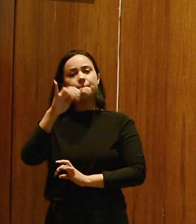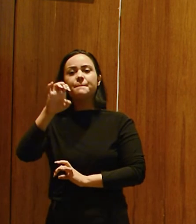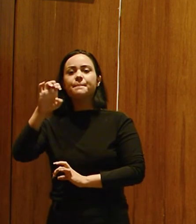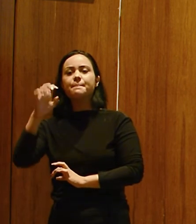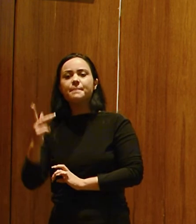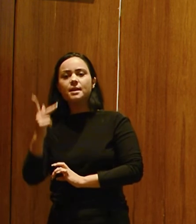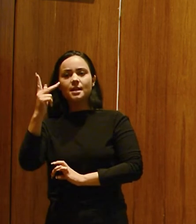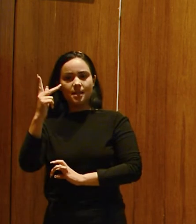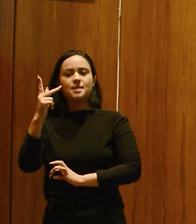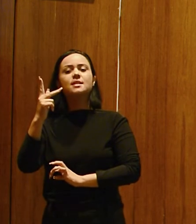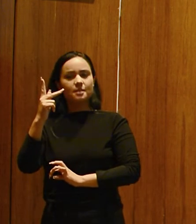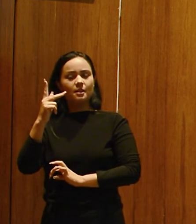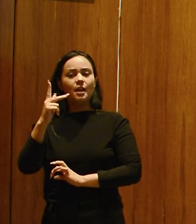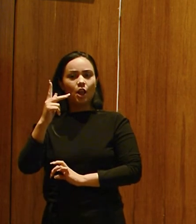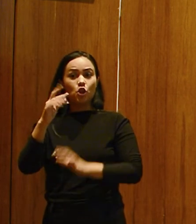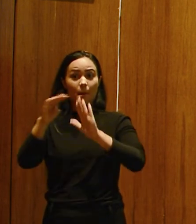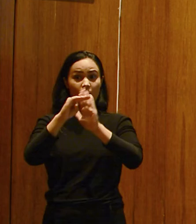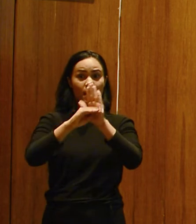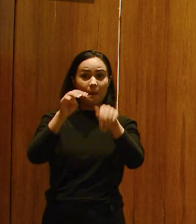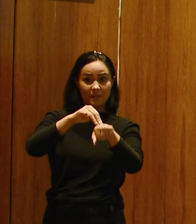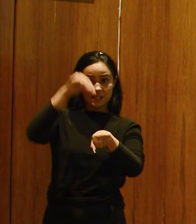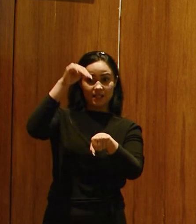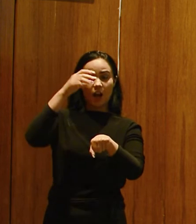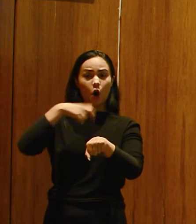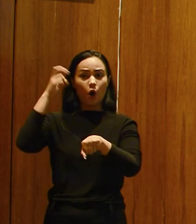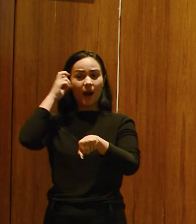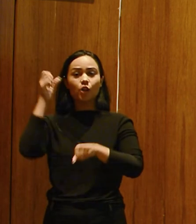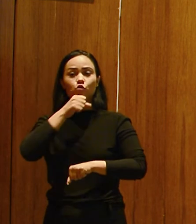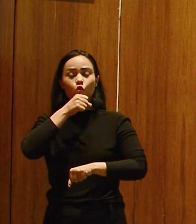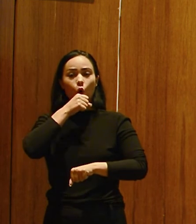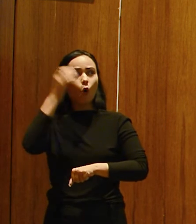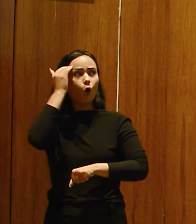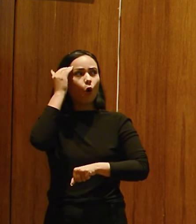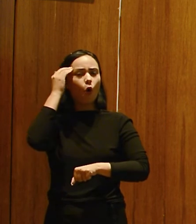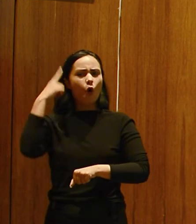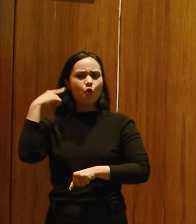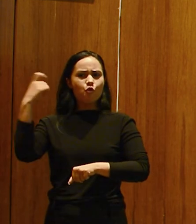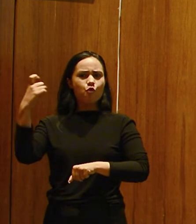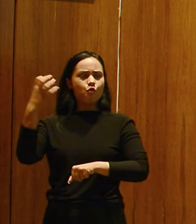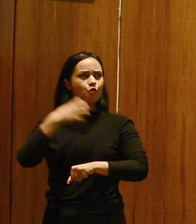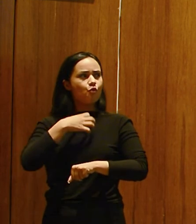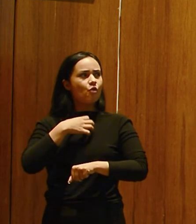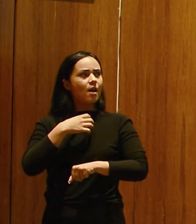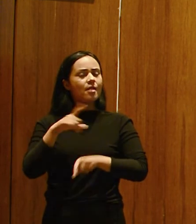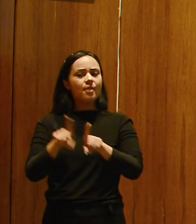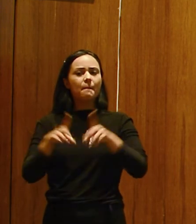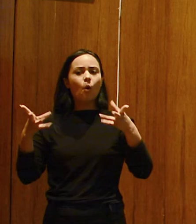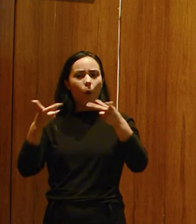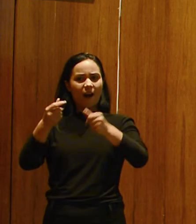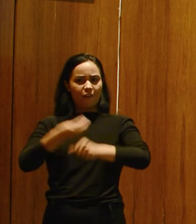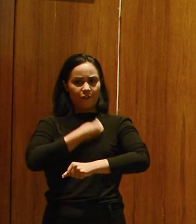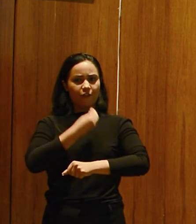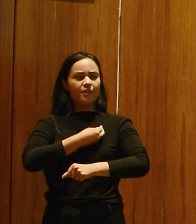né? No programa de mestrado, o nosso tema é implante coclear em idosos, compreensão no ruído, cognição e qualidade de vida. O